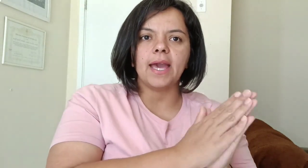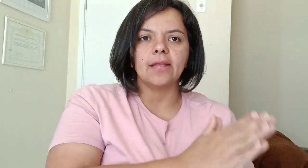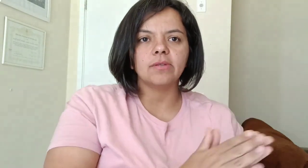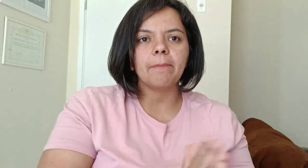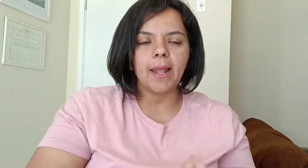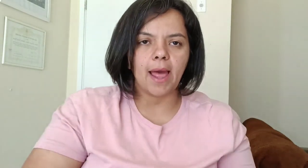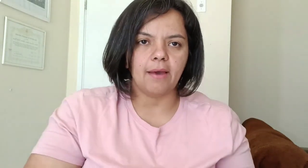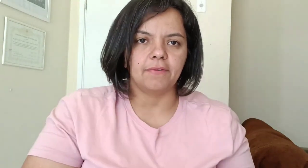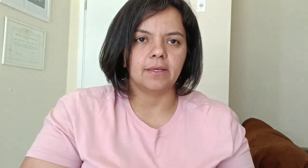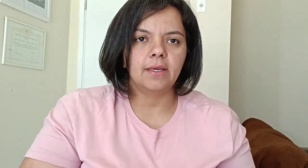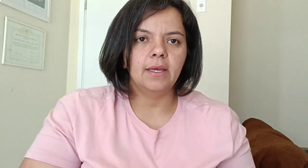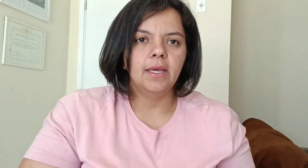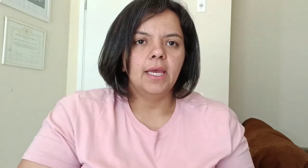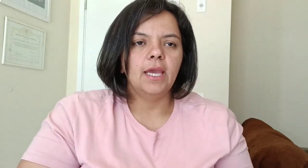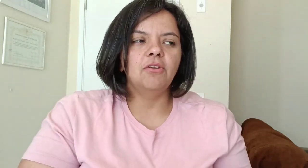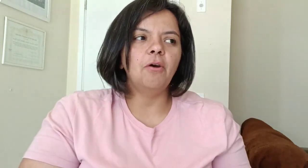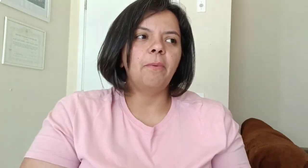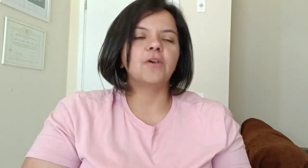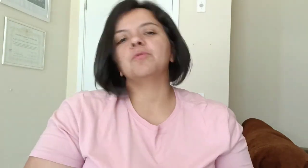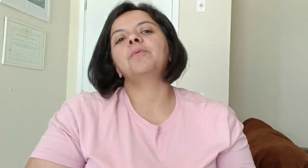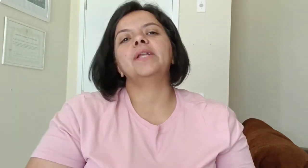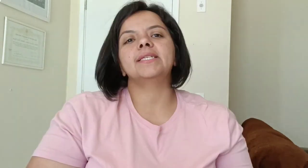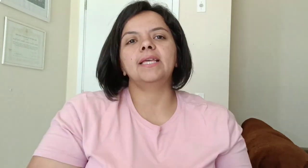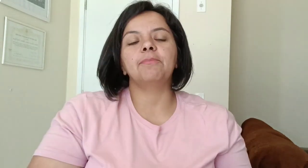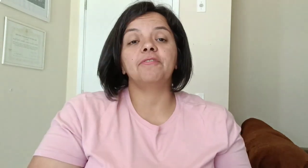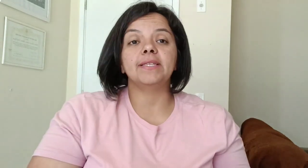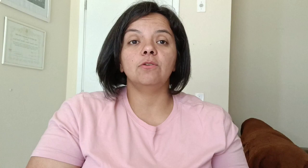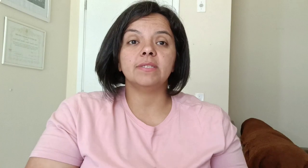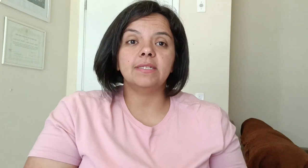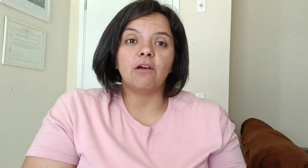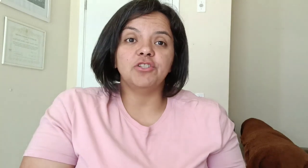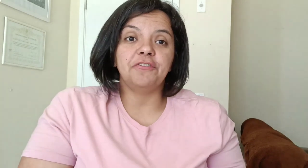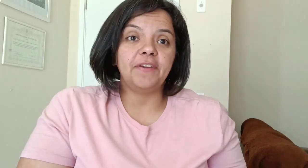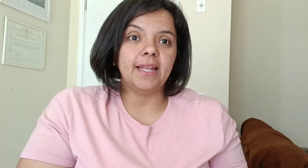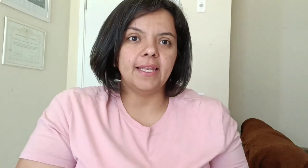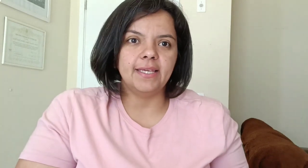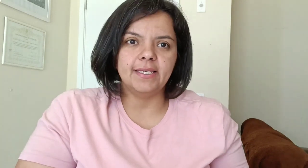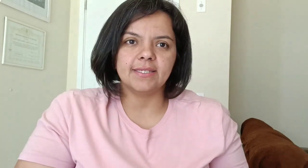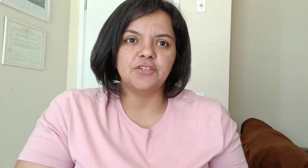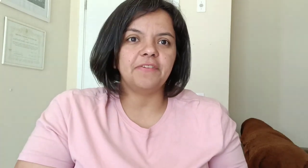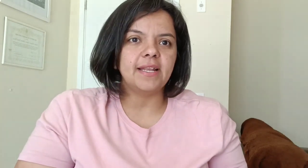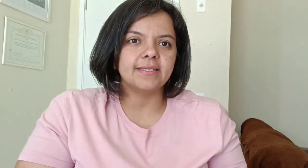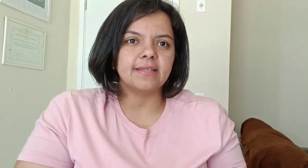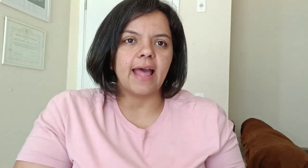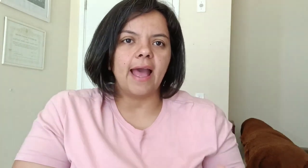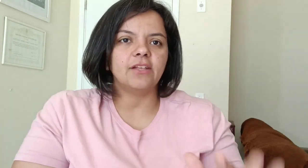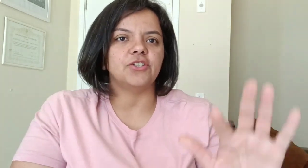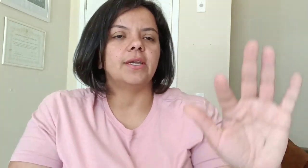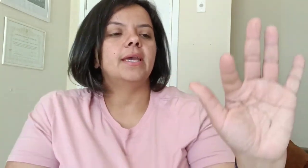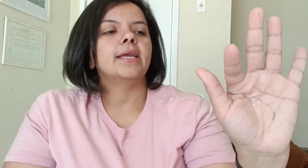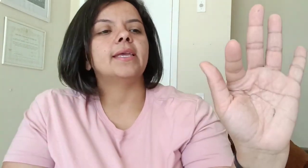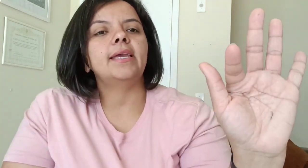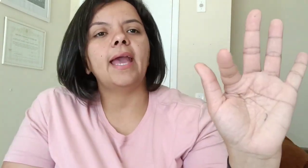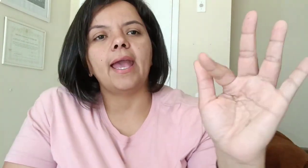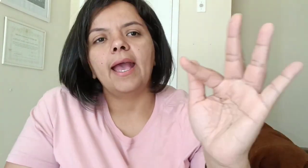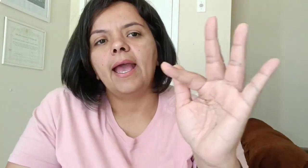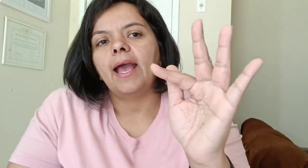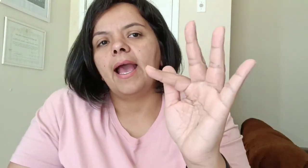significado da palavra. Eu não posso, por exemplo, fazer o sinal de feliz, de felicidade, que é a